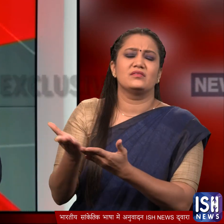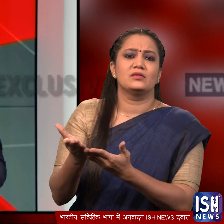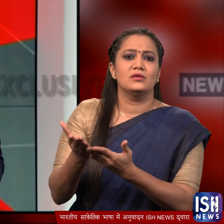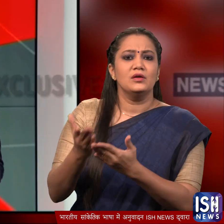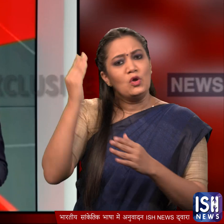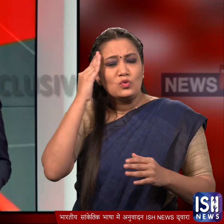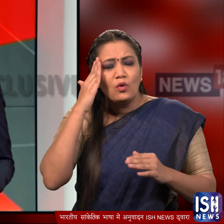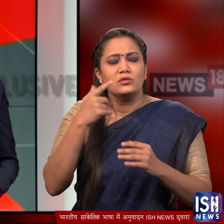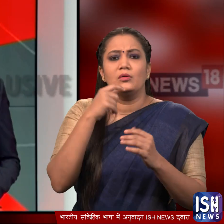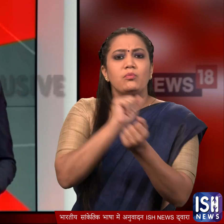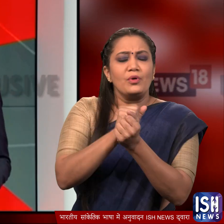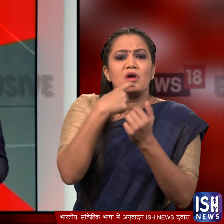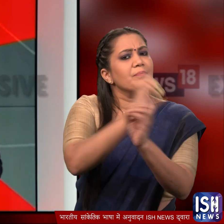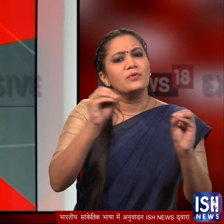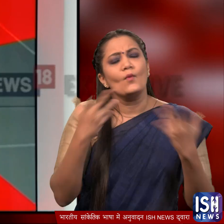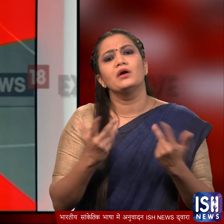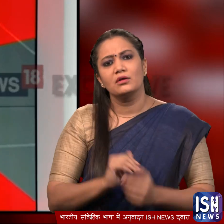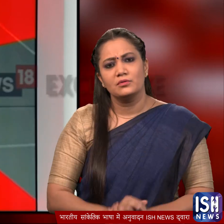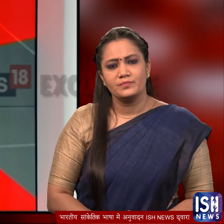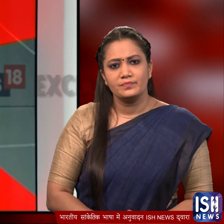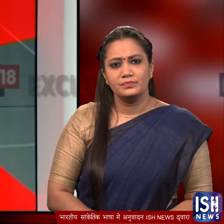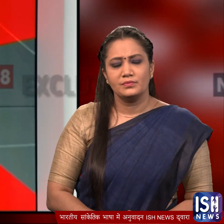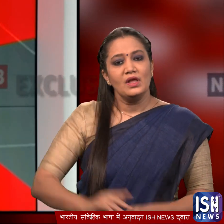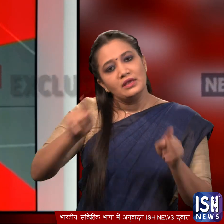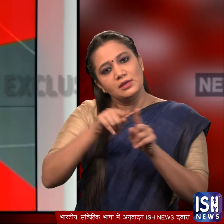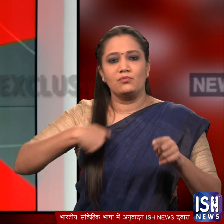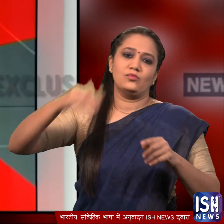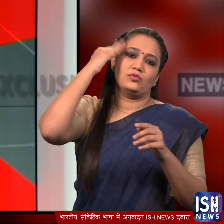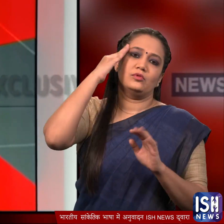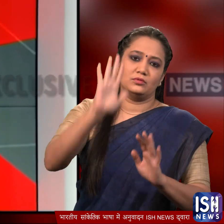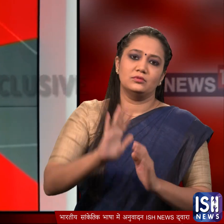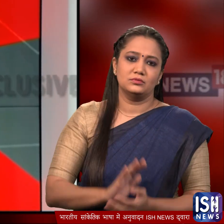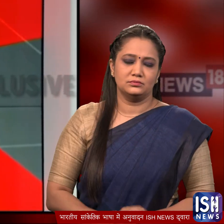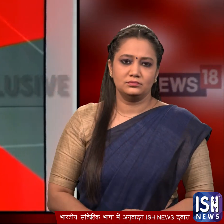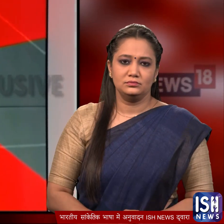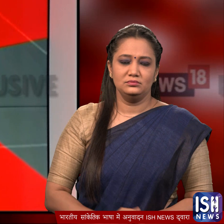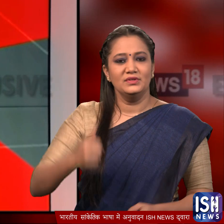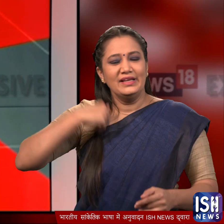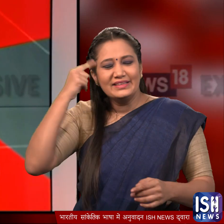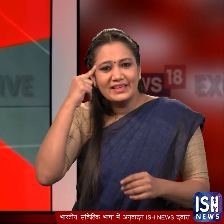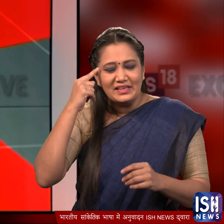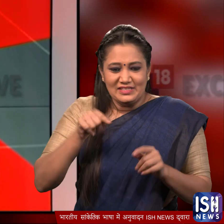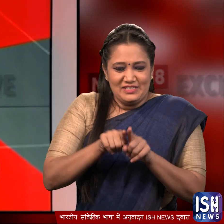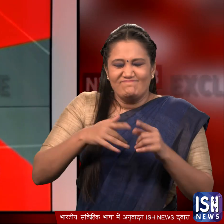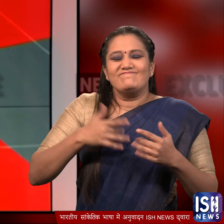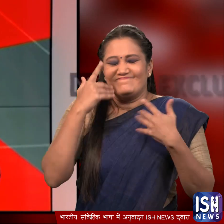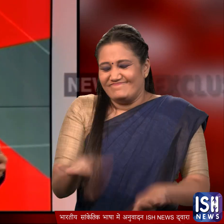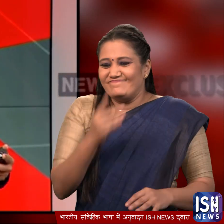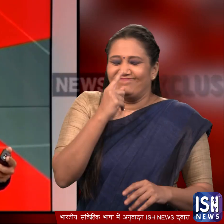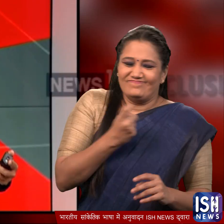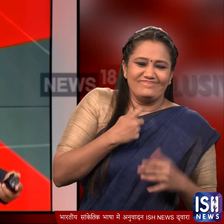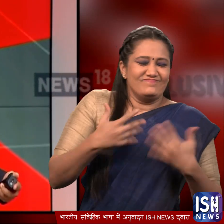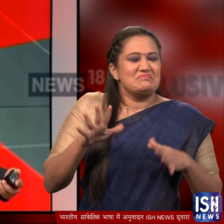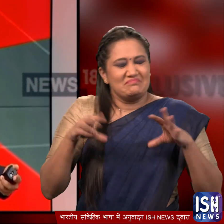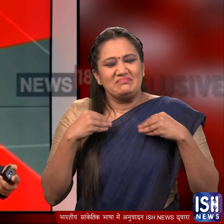जब ये बात मालूम थी तो उनकी शिकायत पुलिस से क्यों नहीं की? इसका जवाब हम सब जानते हैं। हमारी सोच यही है कि जब तक पानी